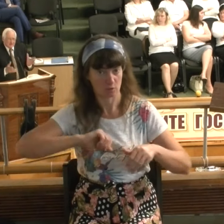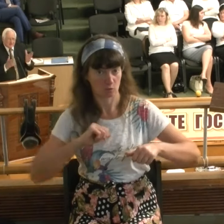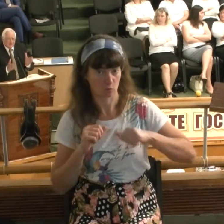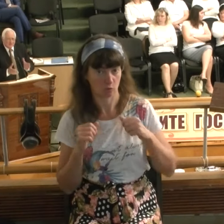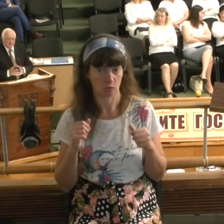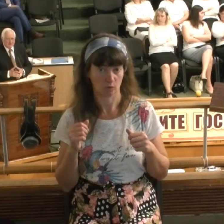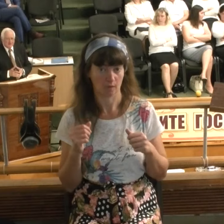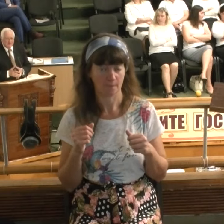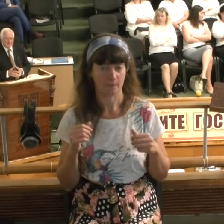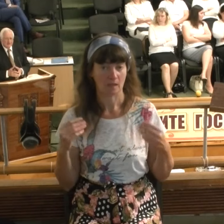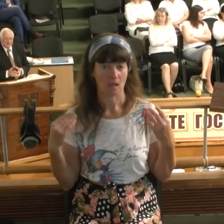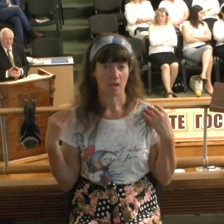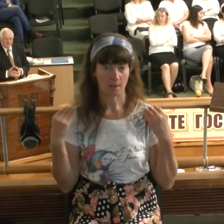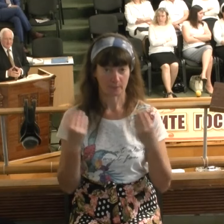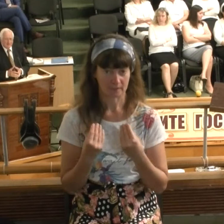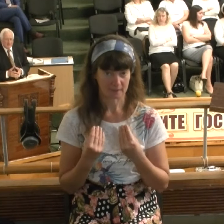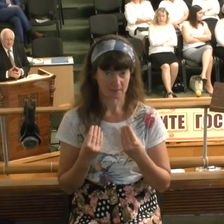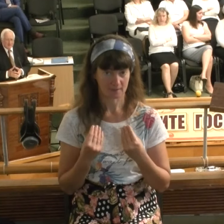оденьтесь,